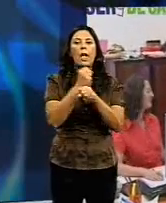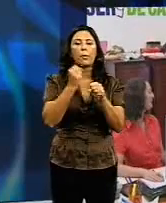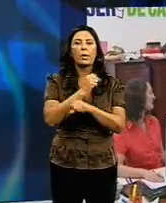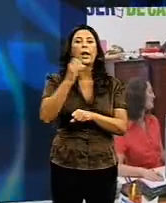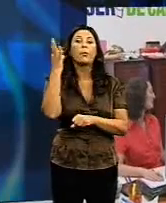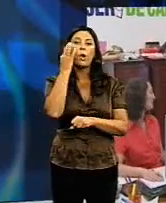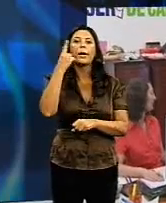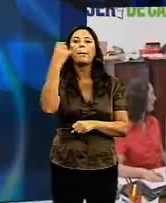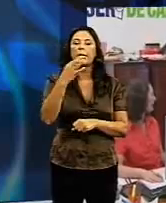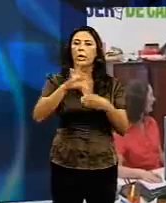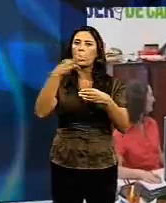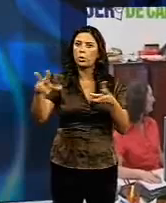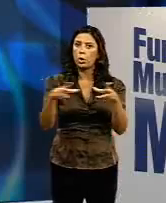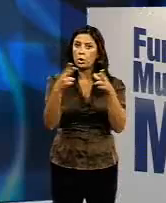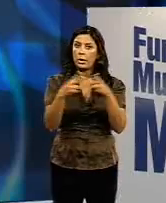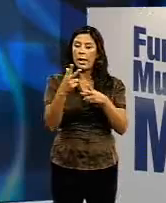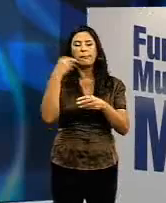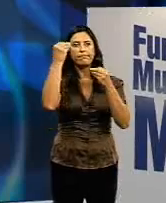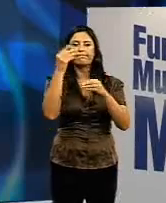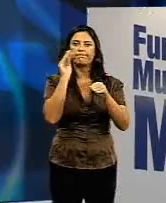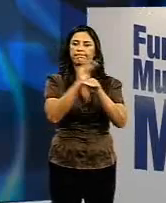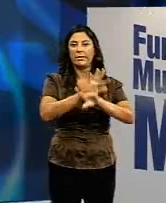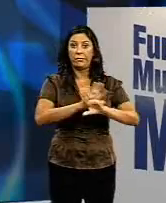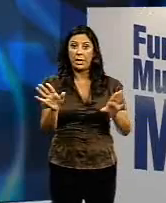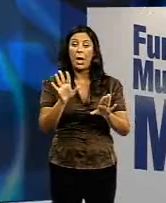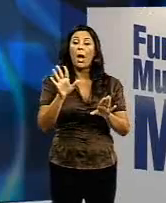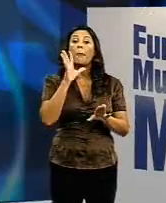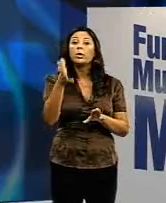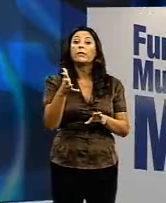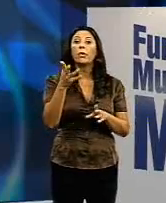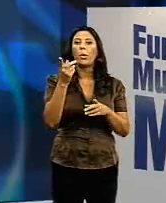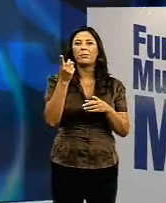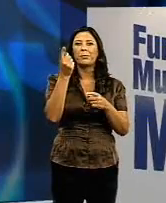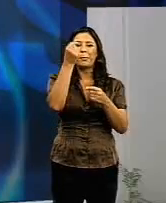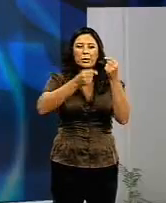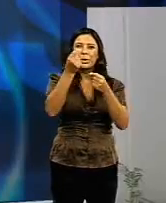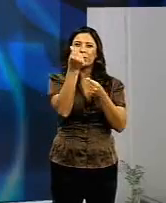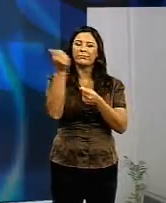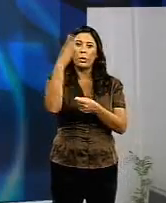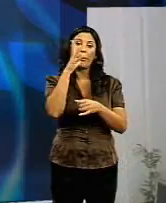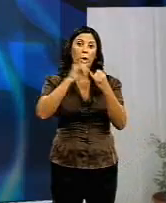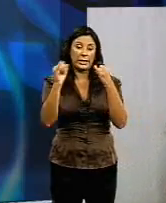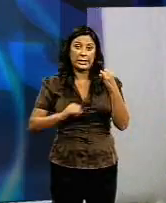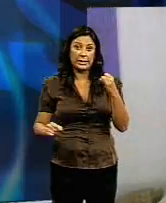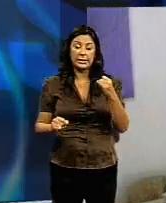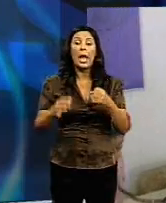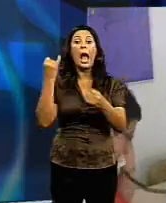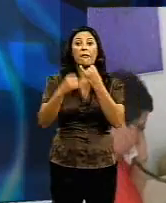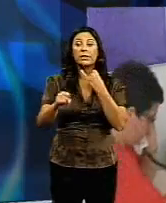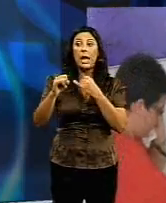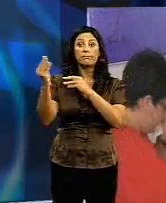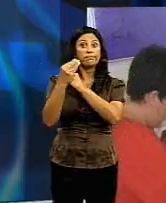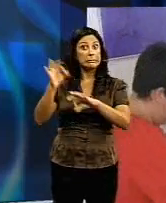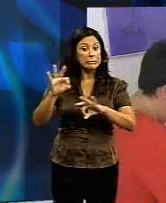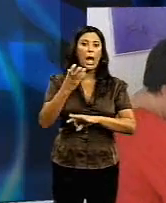en riesgo de exclusión social. Aludían a la falta de presupuesto a causa de la crisis. Esta decisión obligó al ayuntamiento a